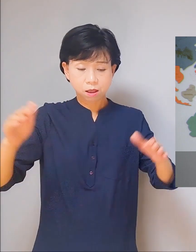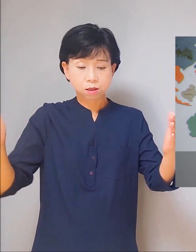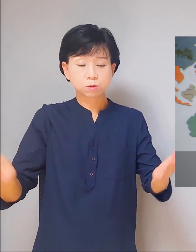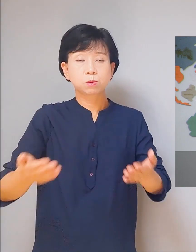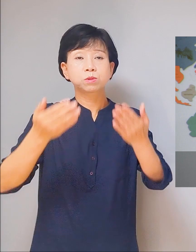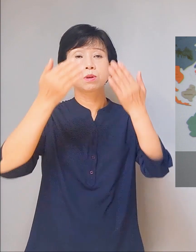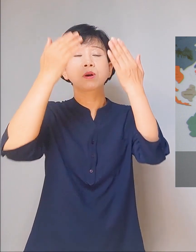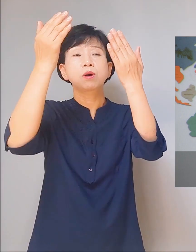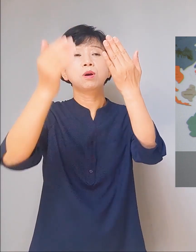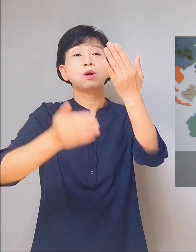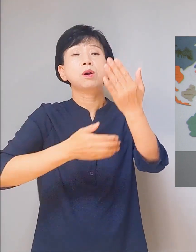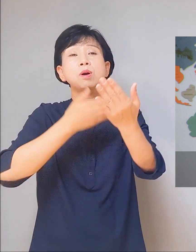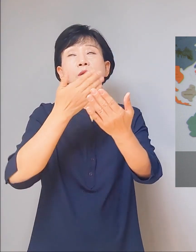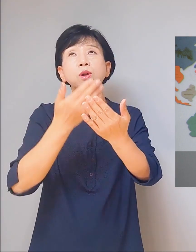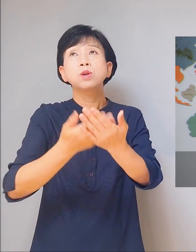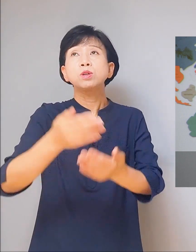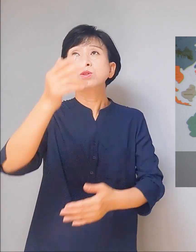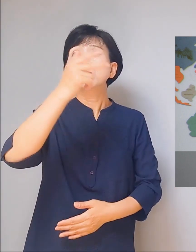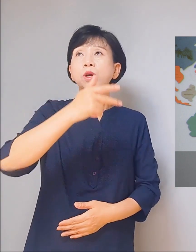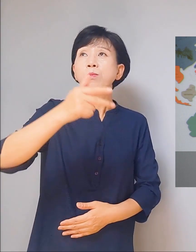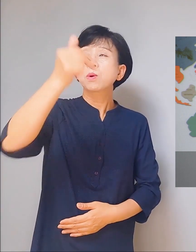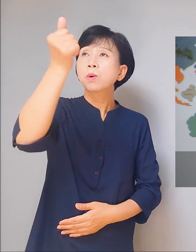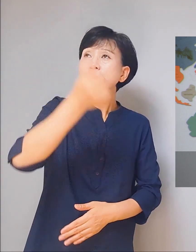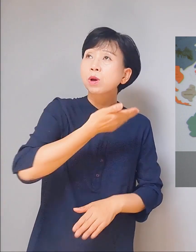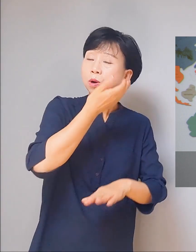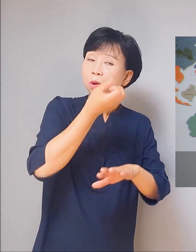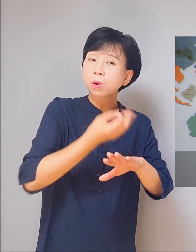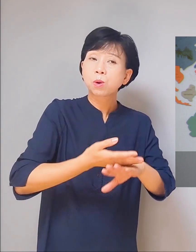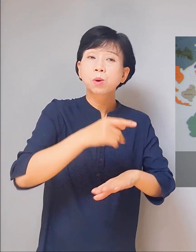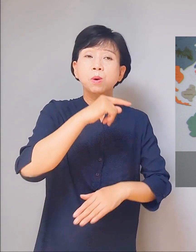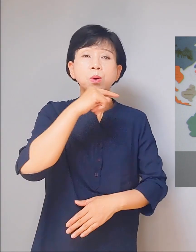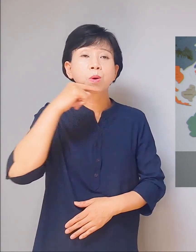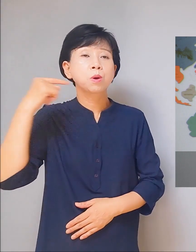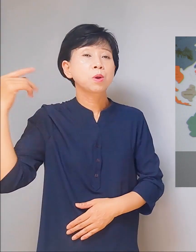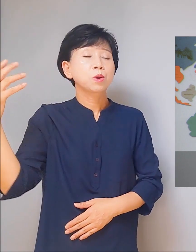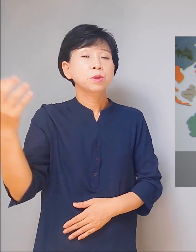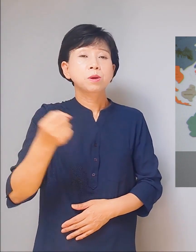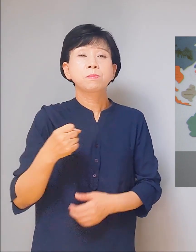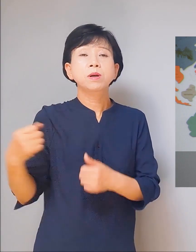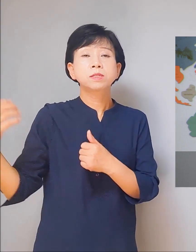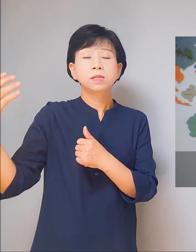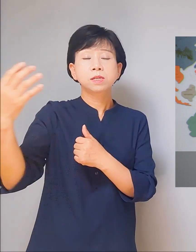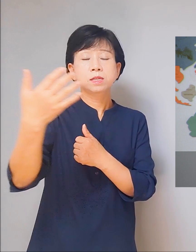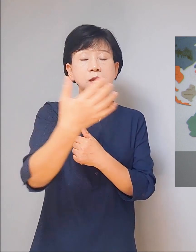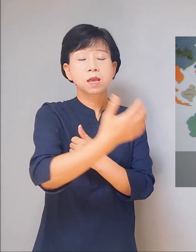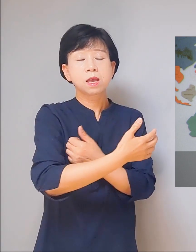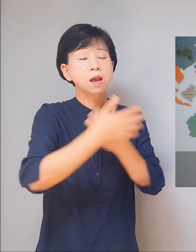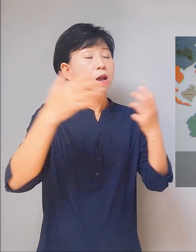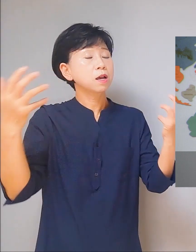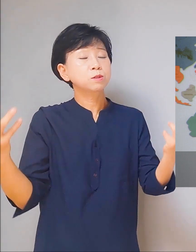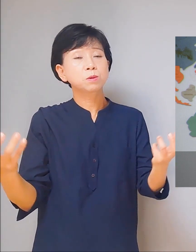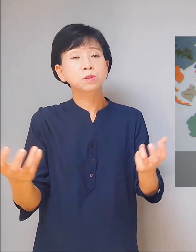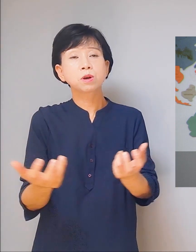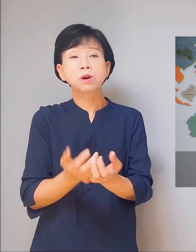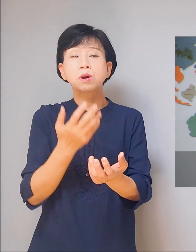예배하게 하소서. 주의 보혈로 덮어지게